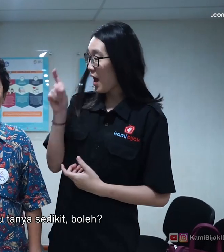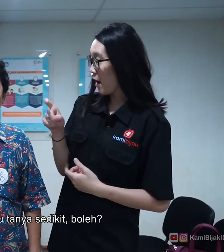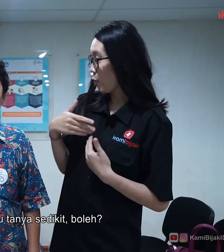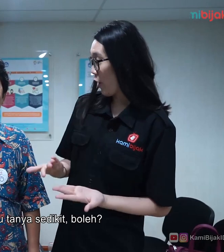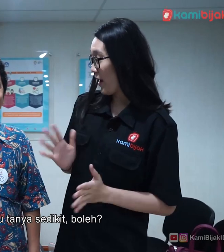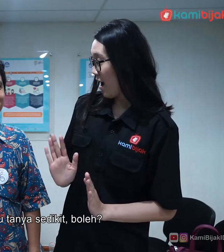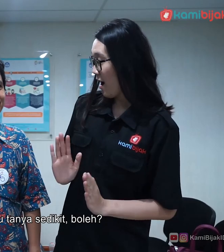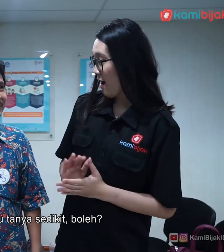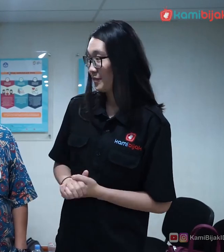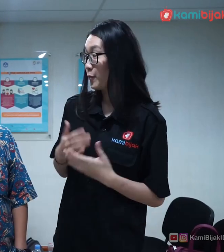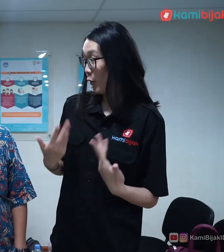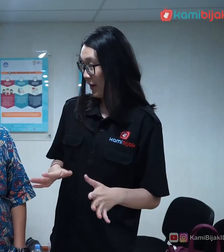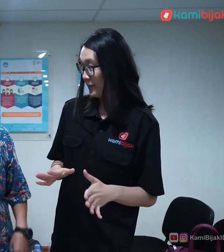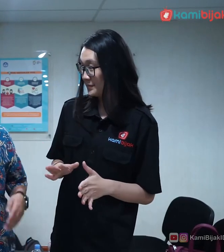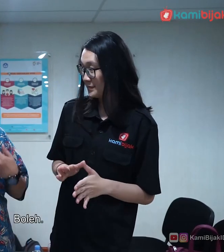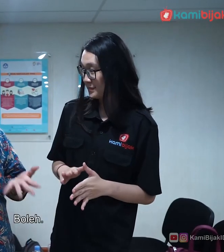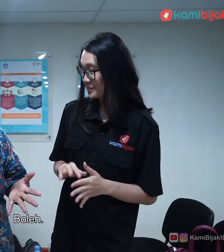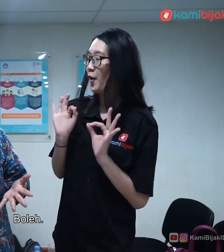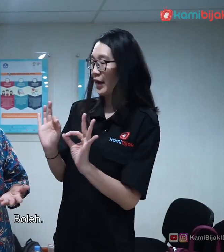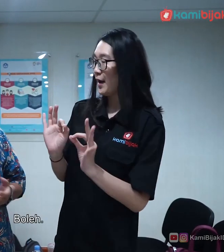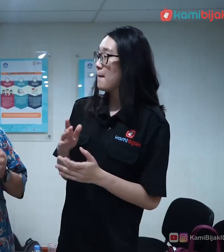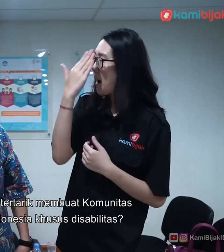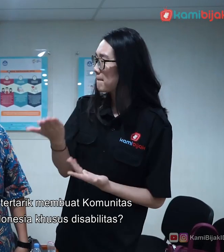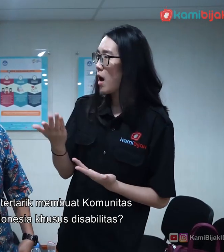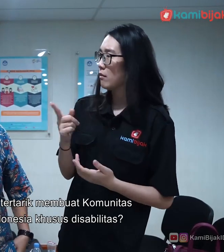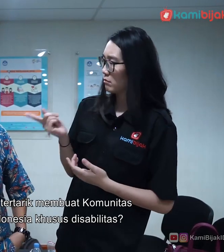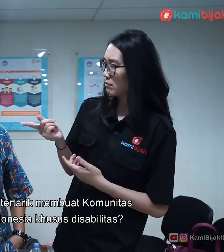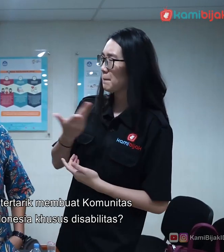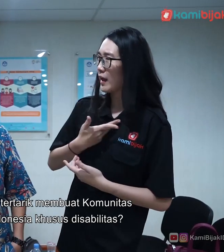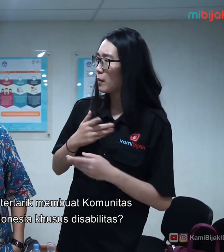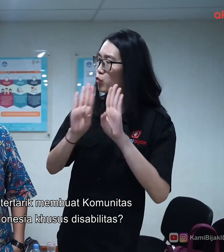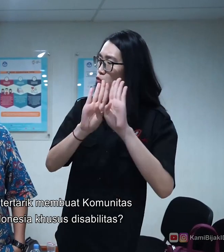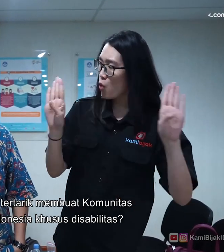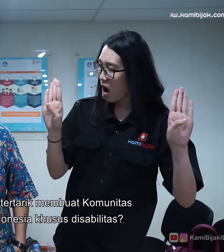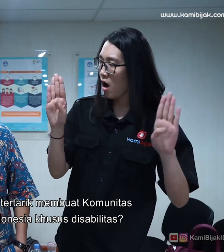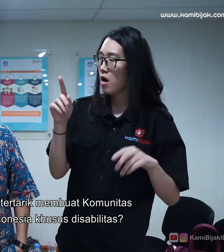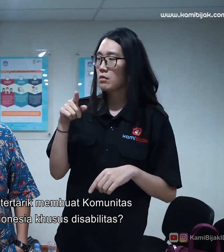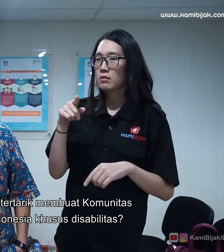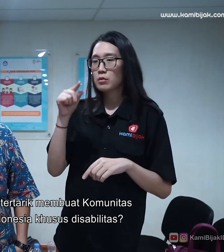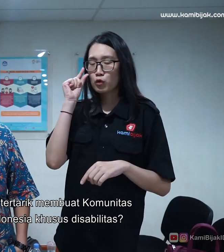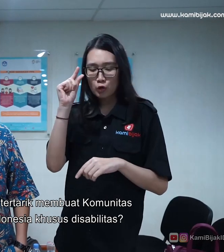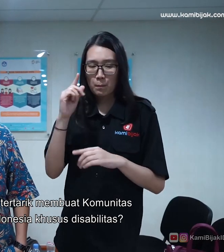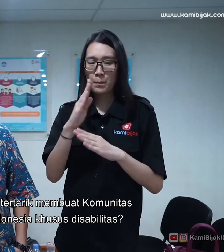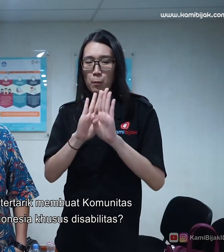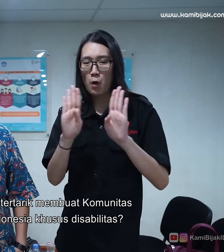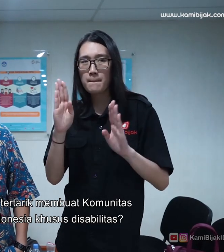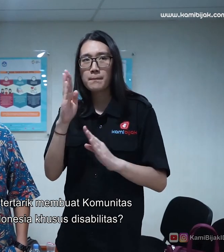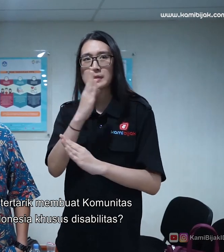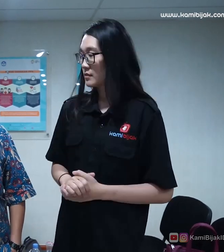Baru saya kepada dia langsung aja pengusaha Bapak. Kenapa Bapak tertarik dengan